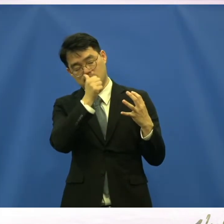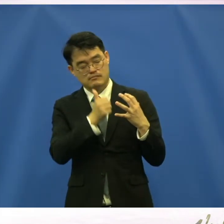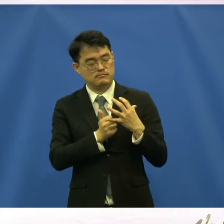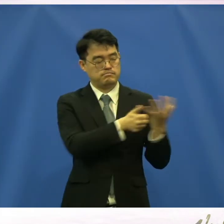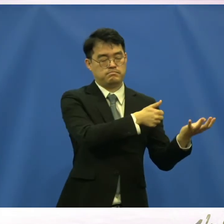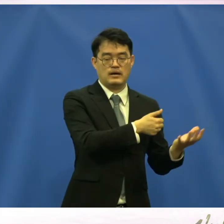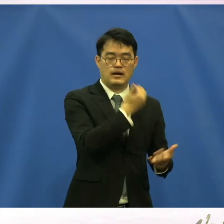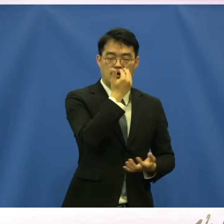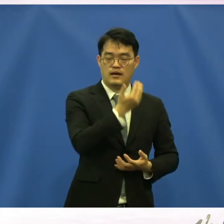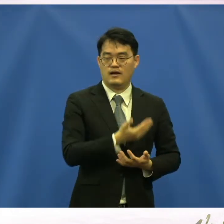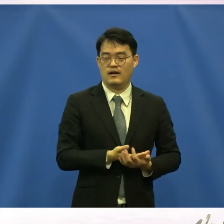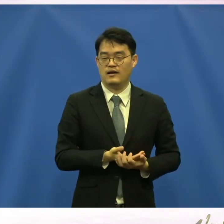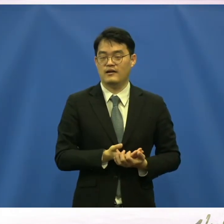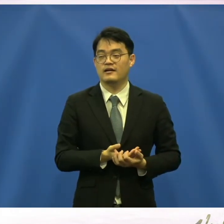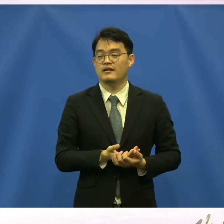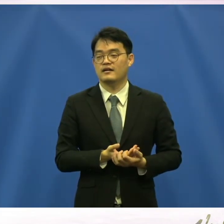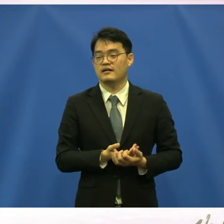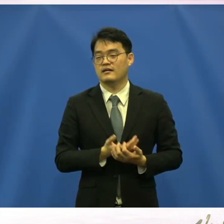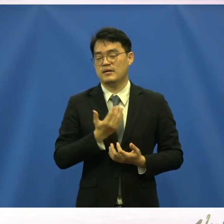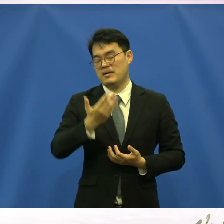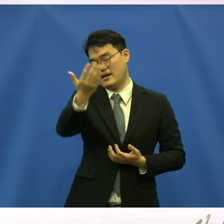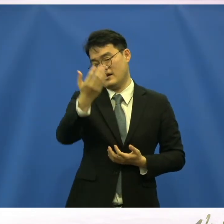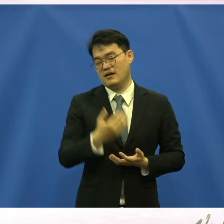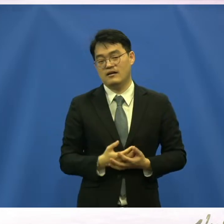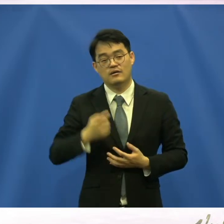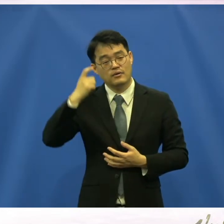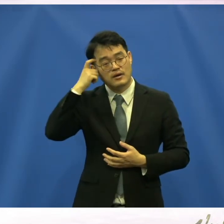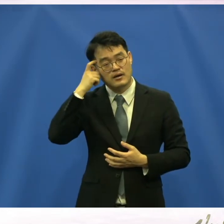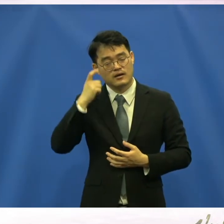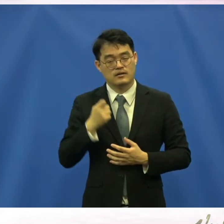답답한 일을 당하여도 왜요?